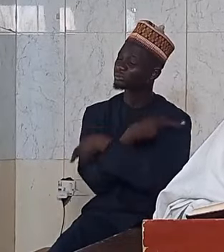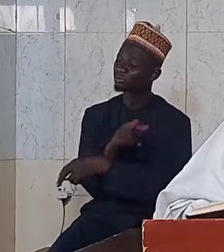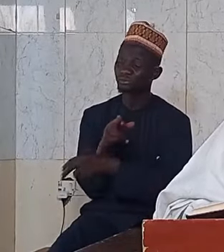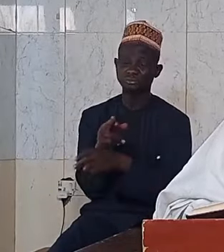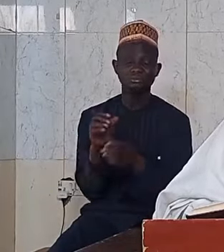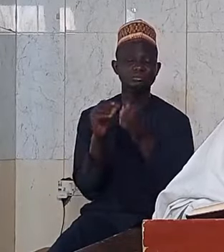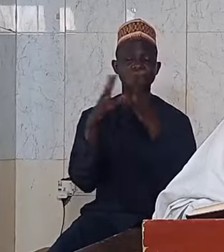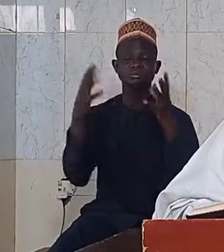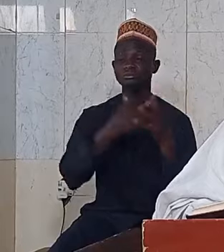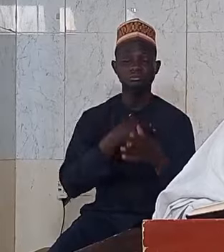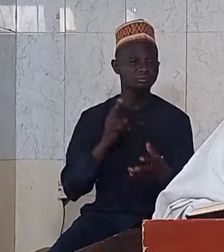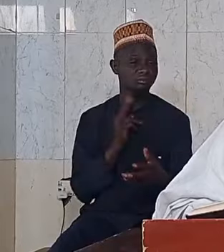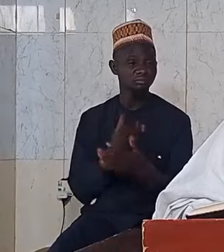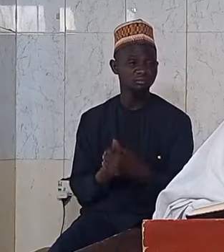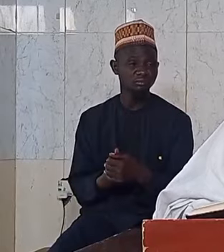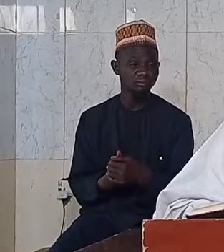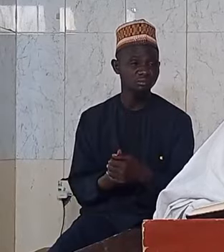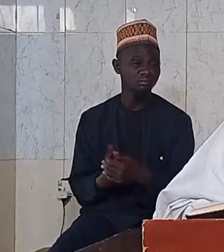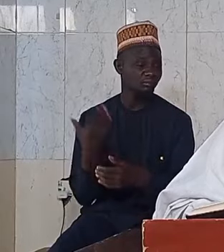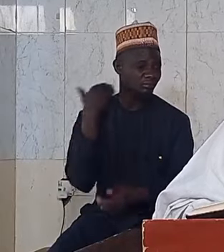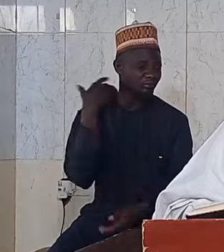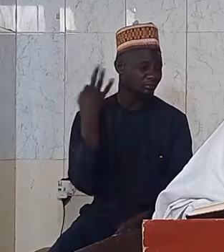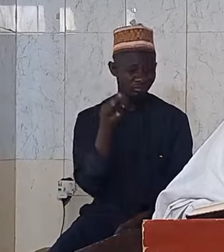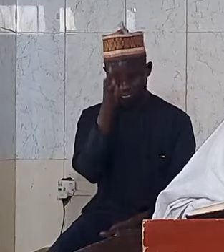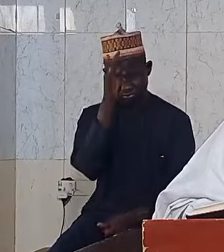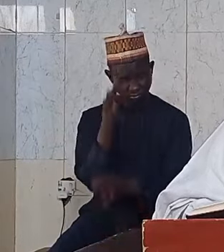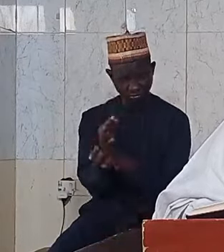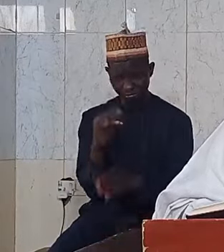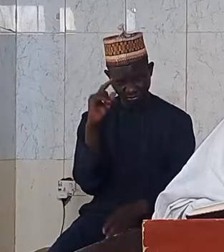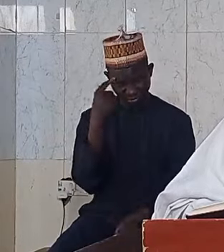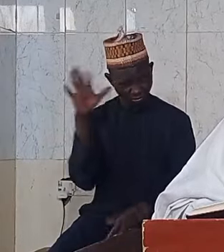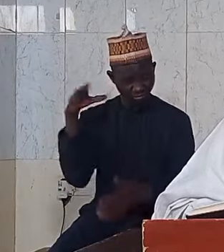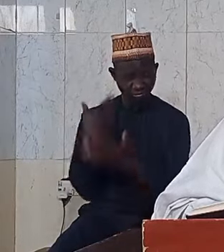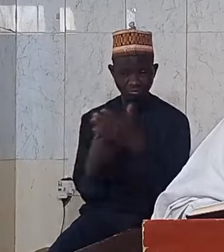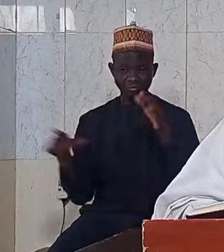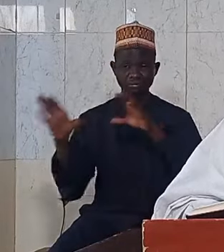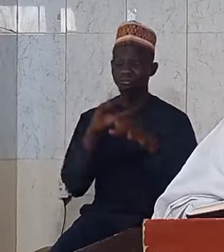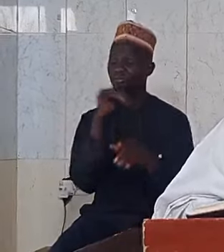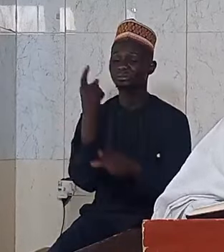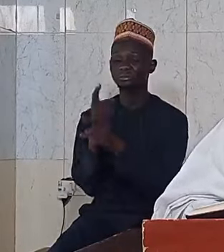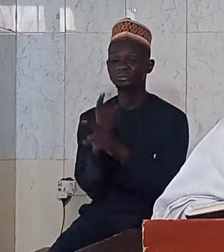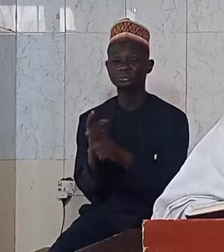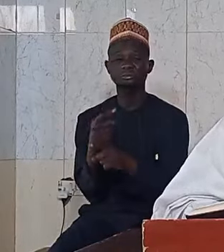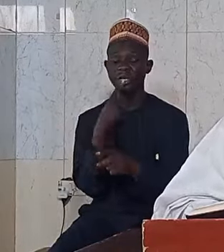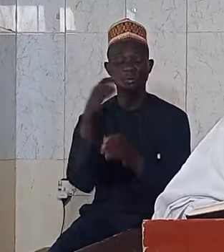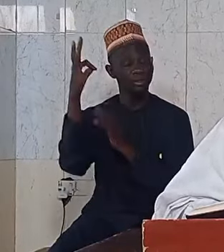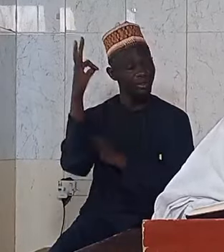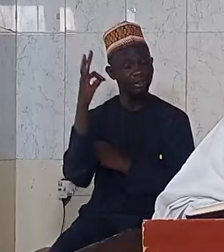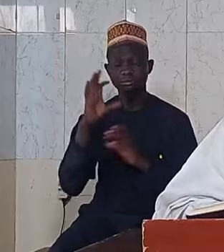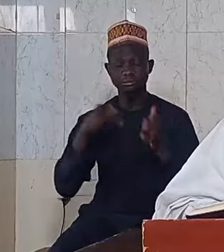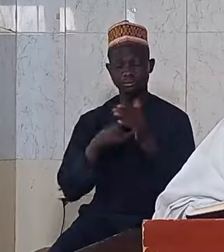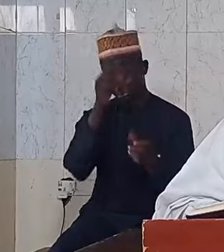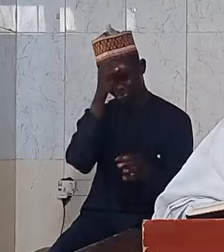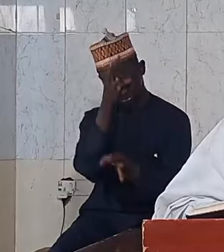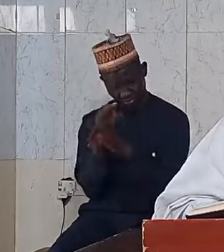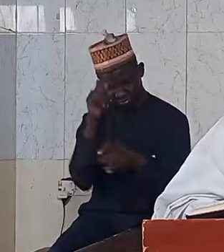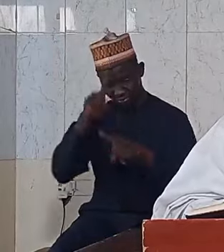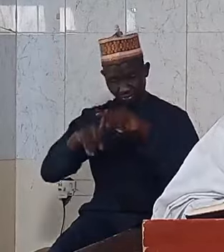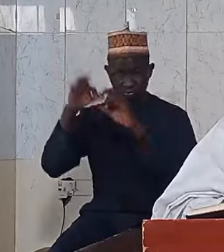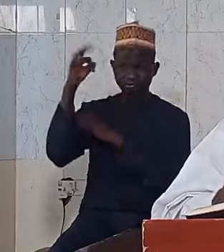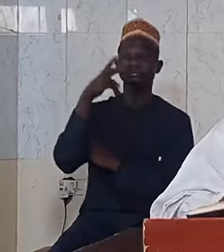mafi yawan mu nake nufi da rashin yaqini gani muke duk waɗannan abubuwan ba haka bane wallahi kai da yaqini da yadda da